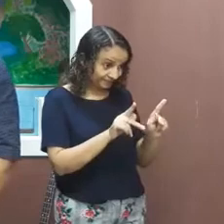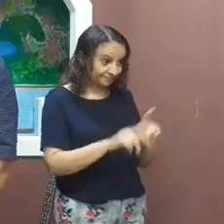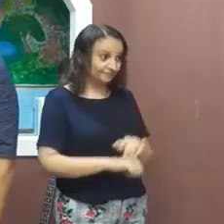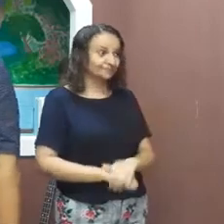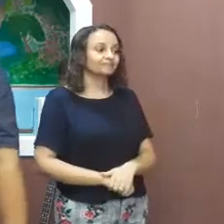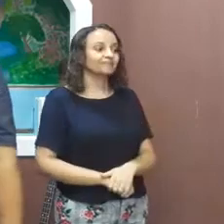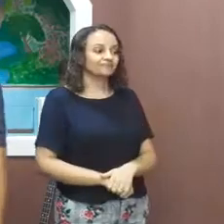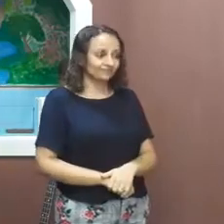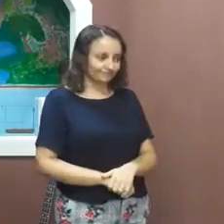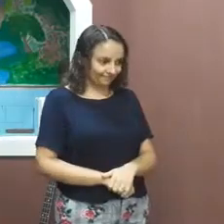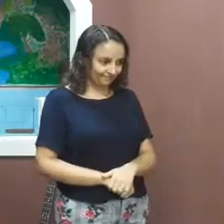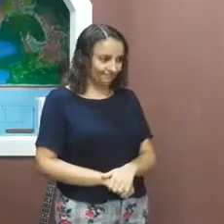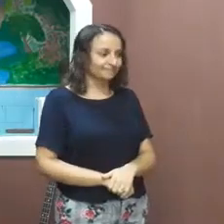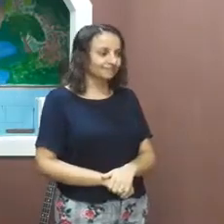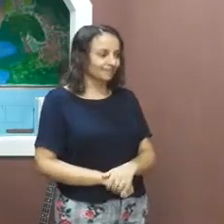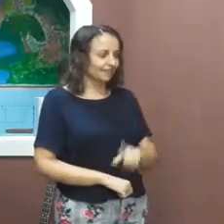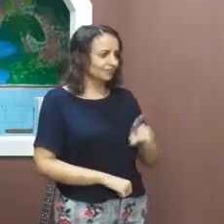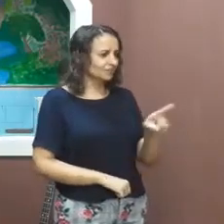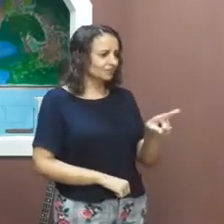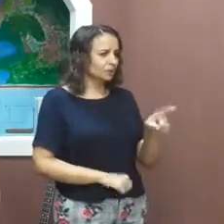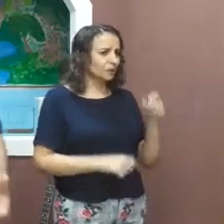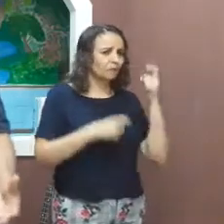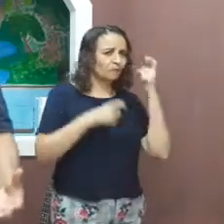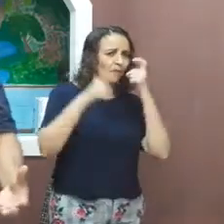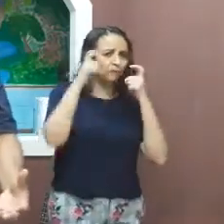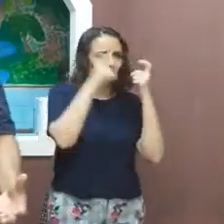Por que você se preocupa com roupas?